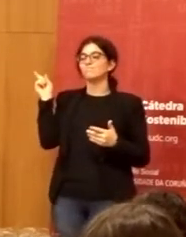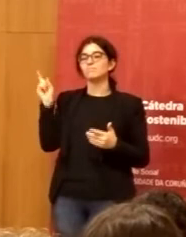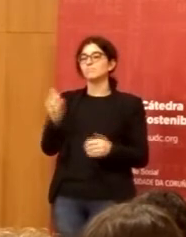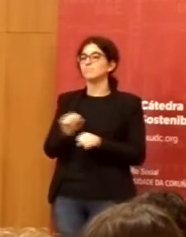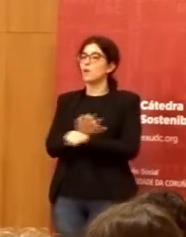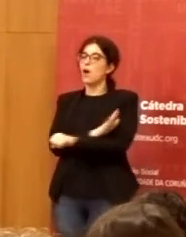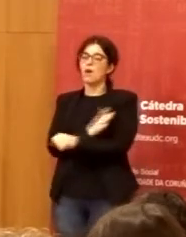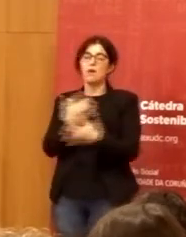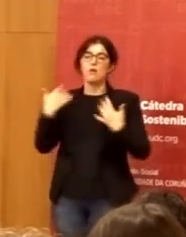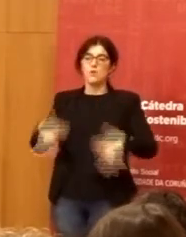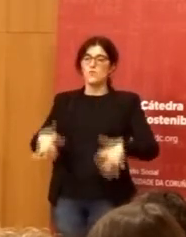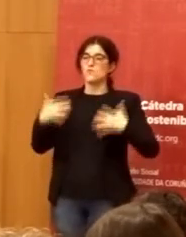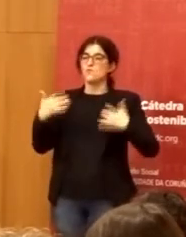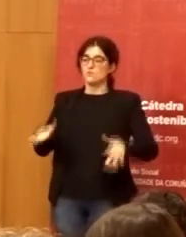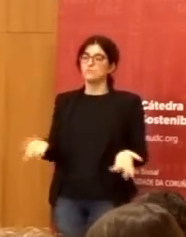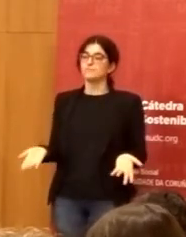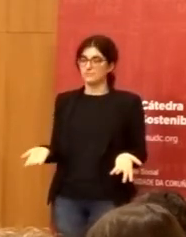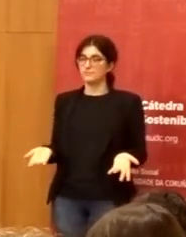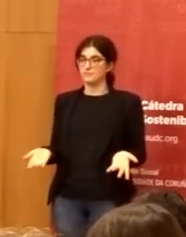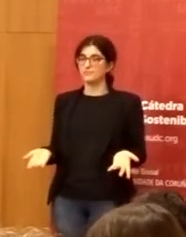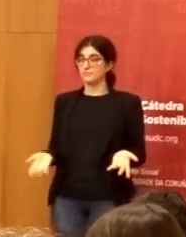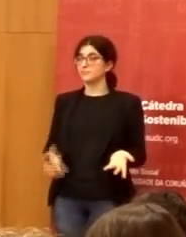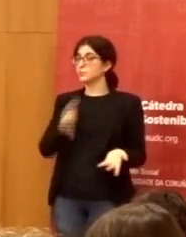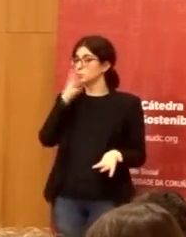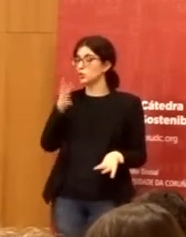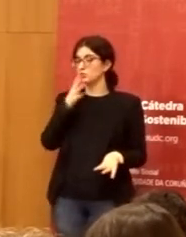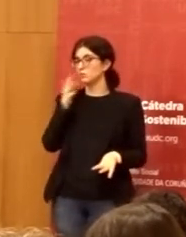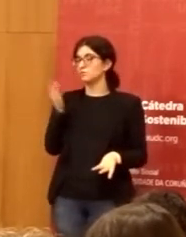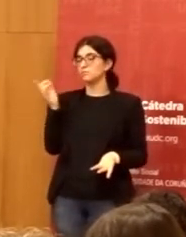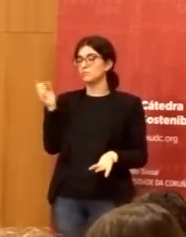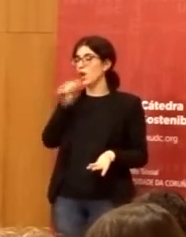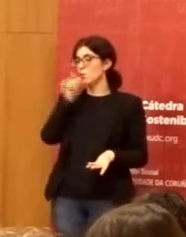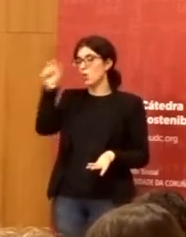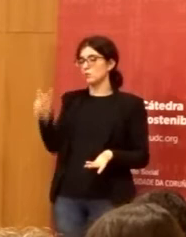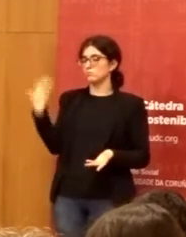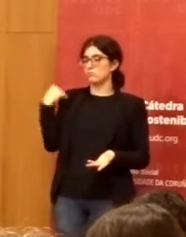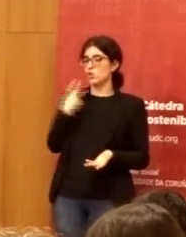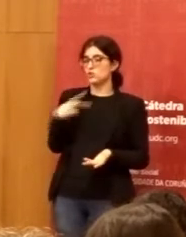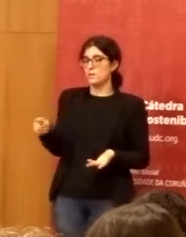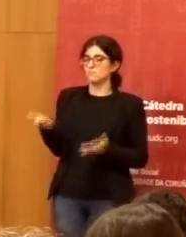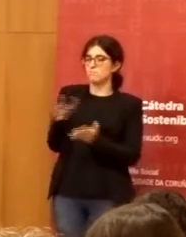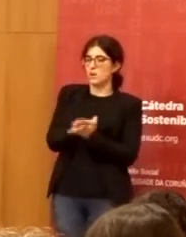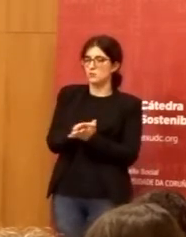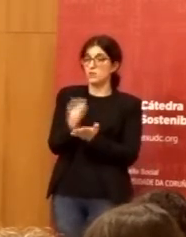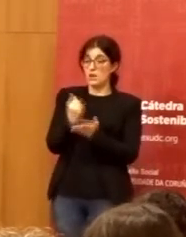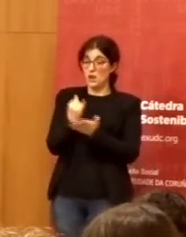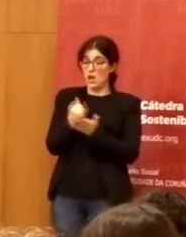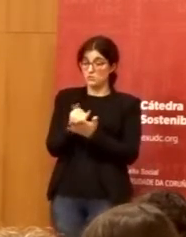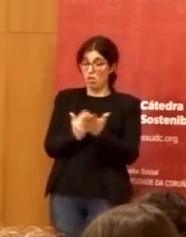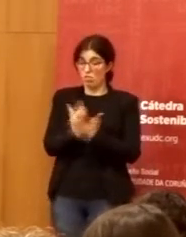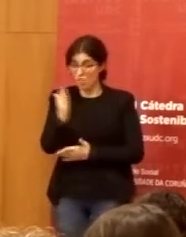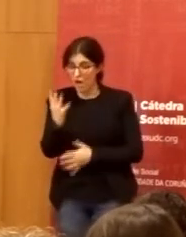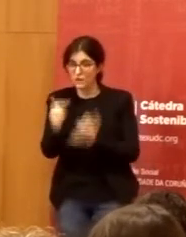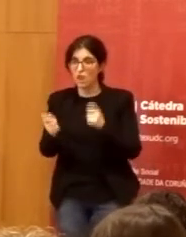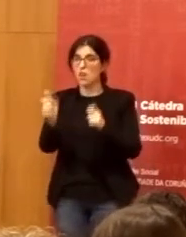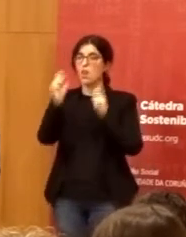emotivo, efectivamente, entre otras cosas porque había muerto su abuelo 2 semanas antes, estábamos en clase justo en el momento en el que se enteró.